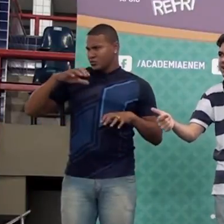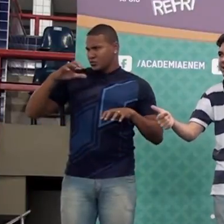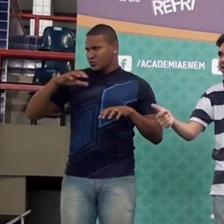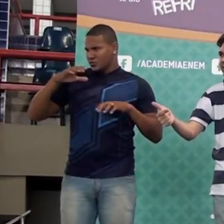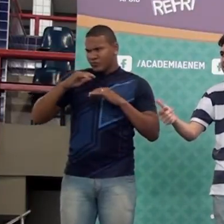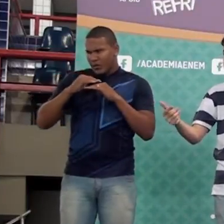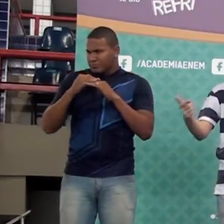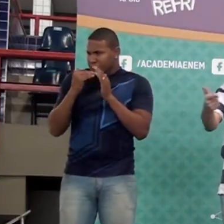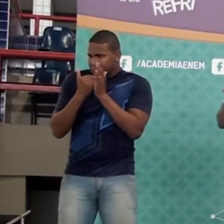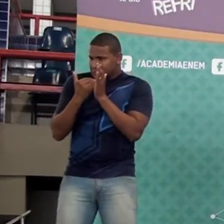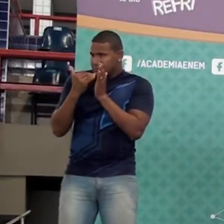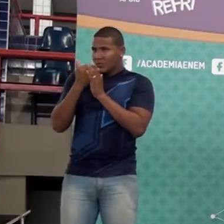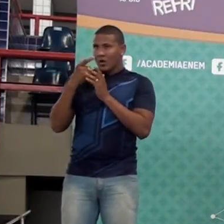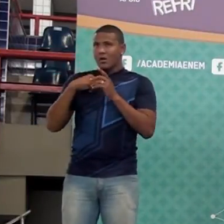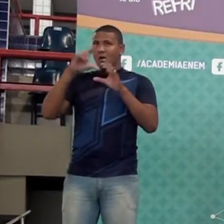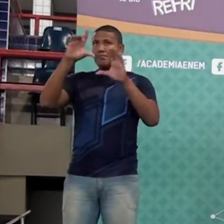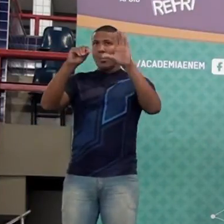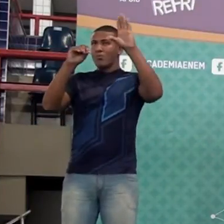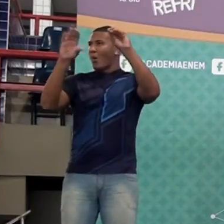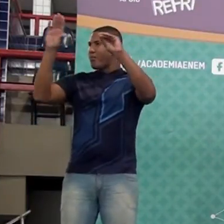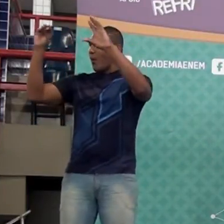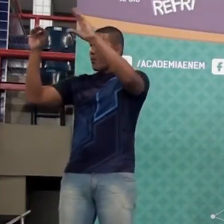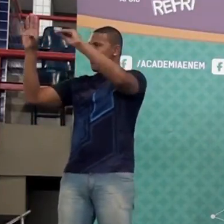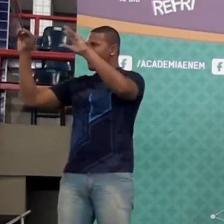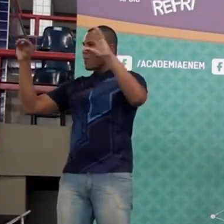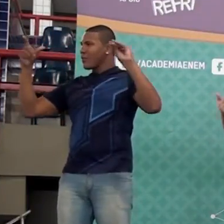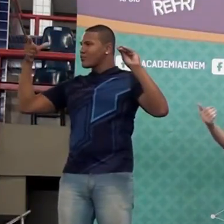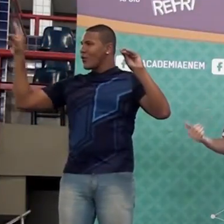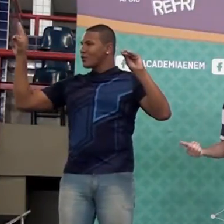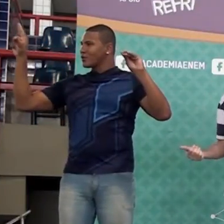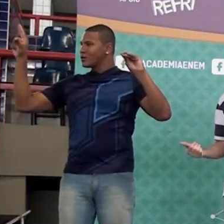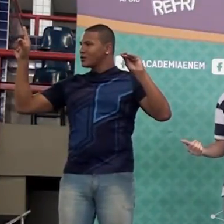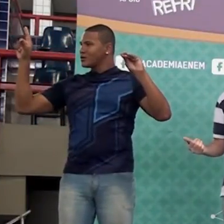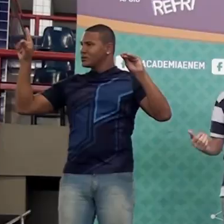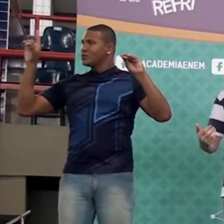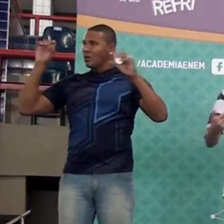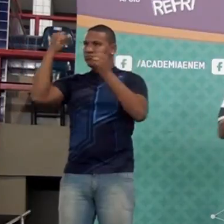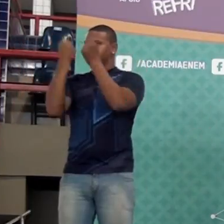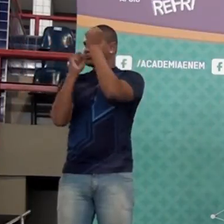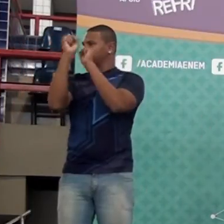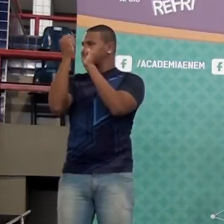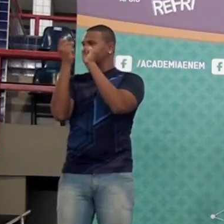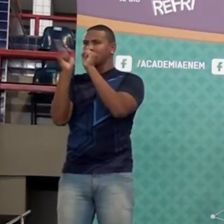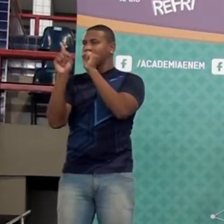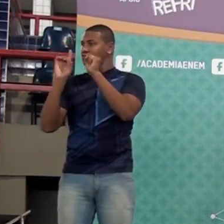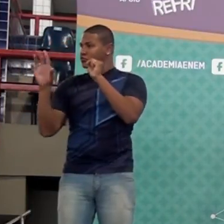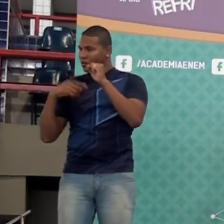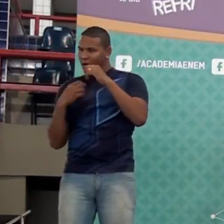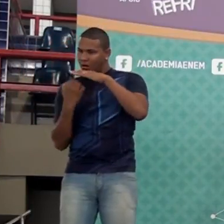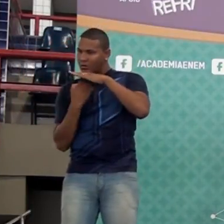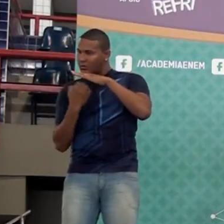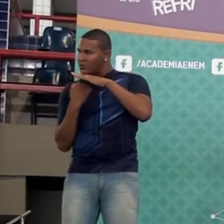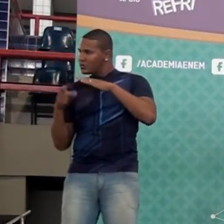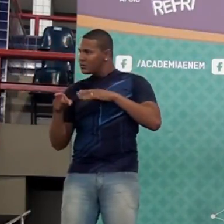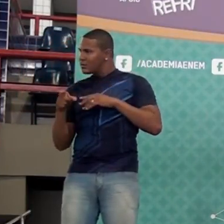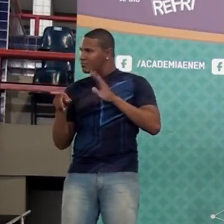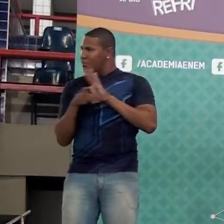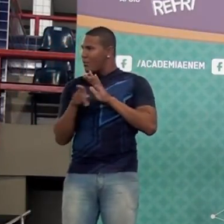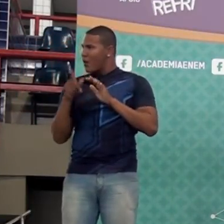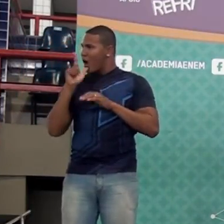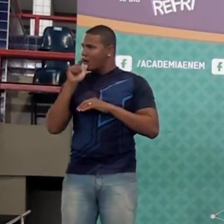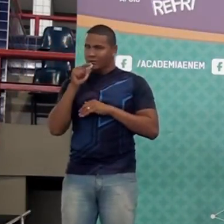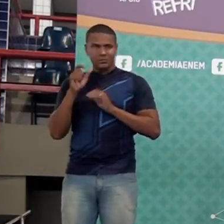bocado de termoelétrica. Aí nós passamos para a bandeira amarela. A gente passou a pagar um pouco menos. E agora, nesse ano, mais